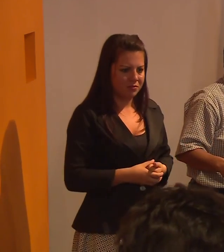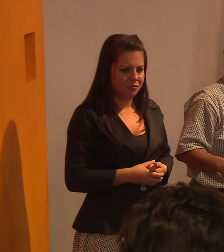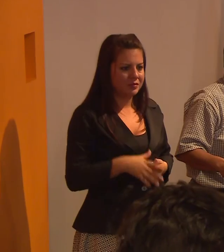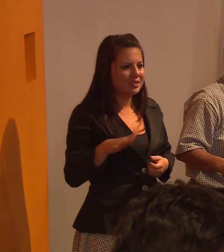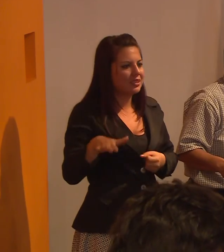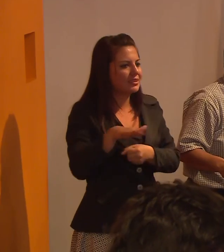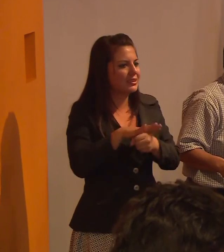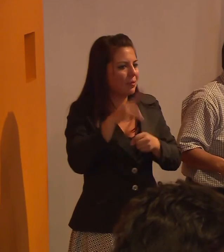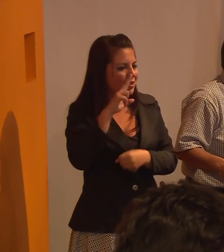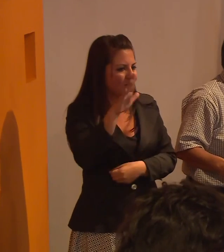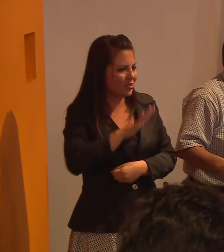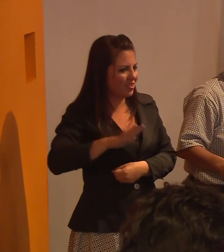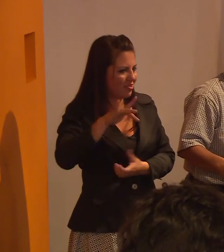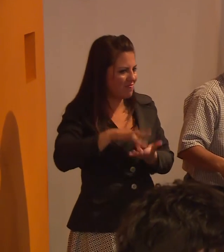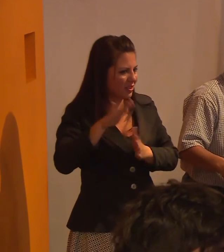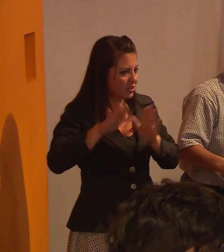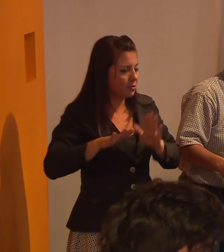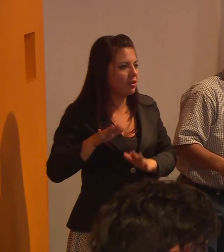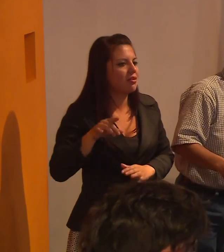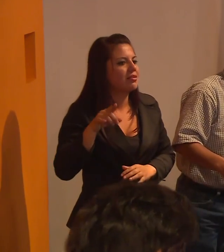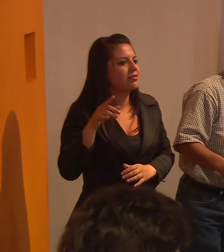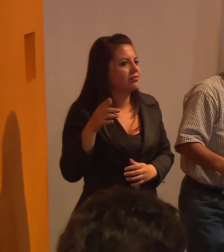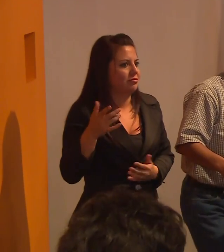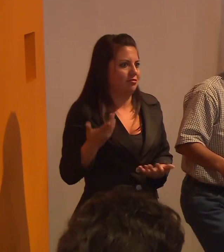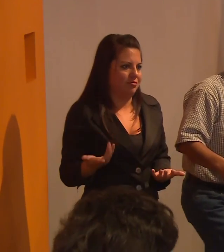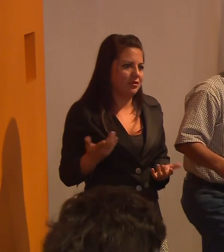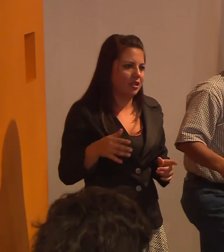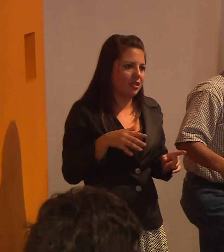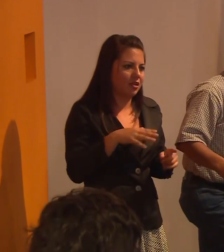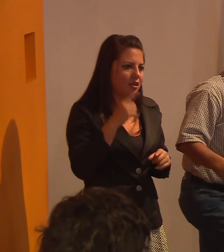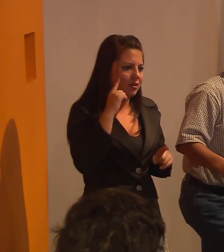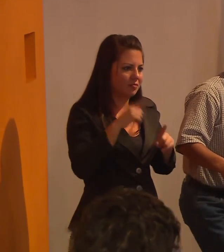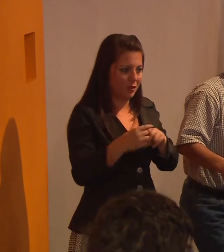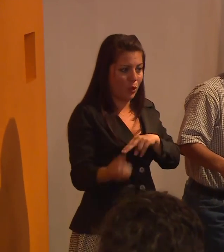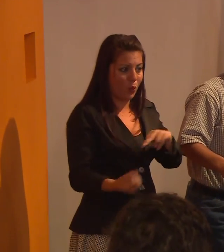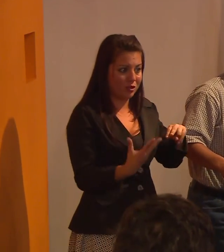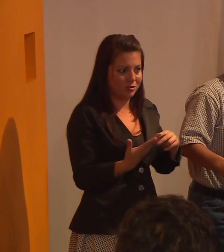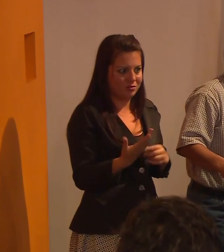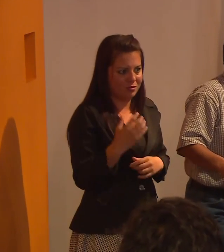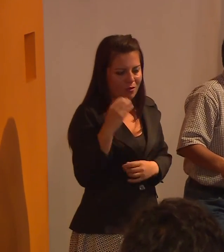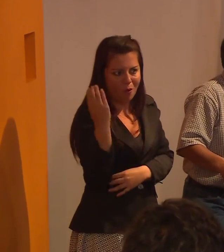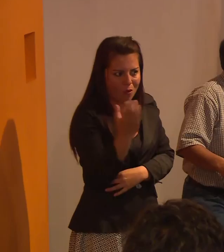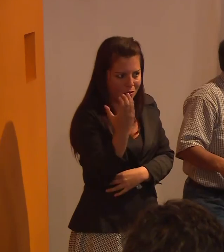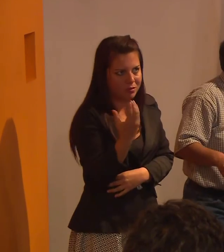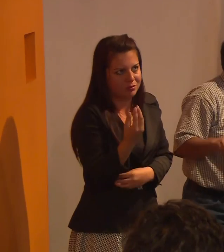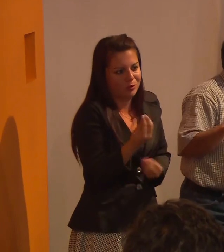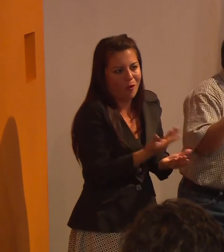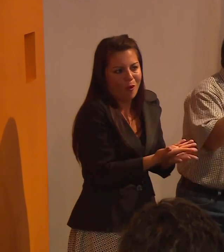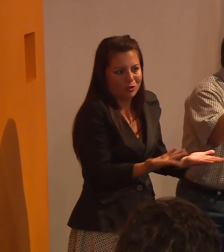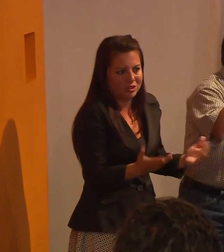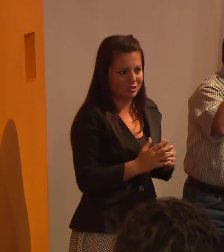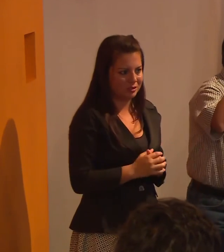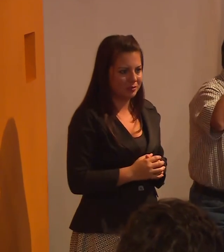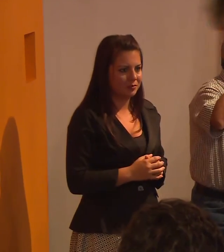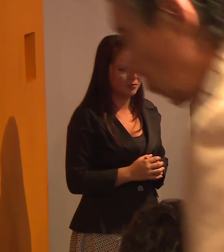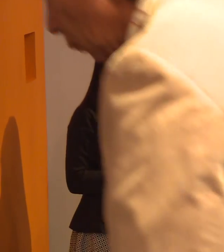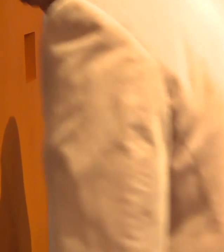de Participaciones dependen los recursos para toda la educación del país y para muchas otras cosas. Pero